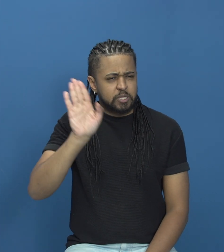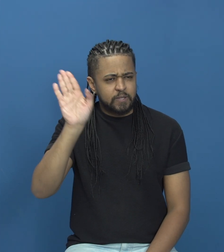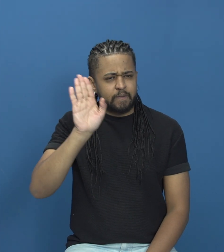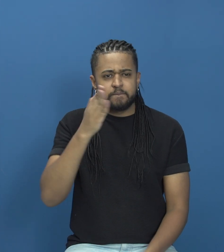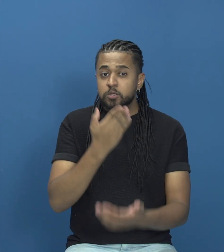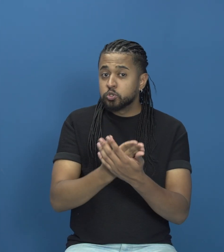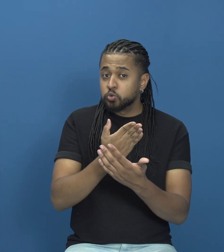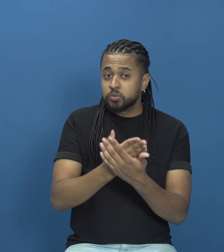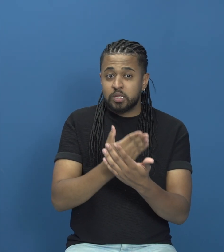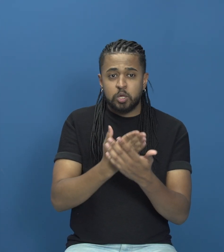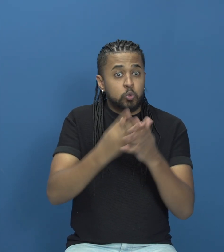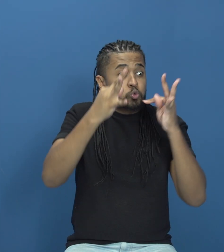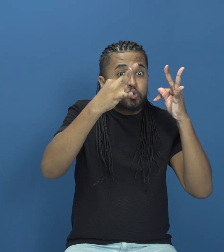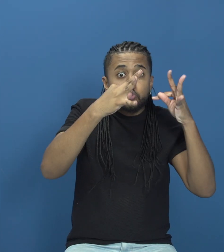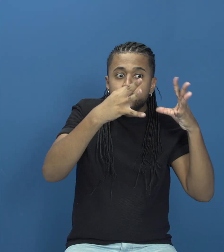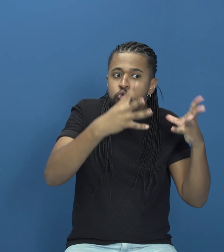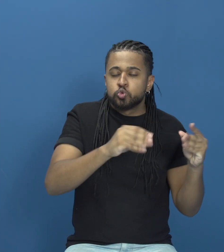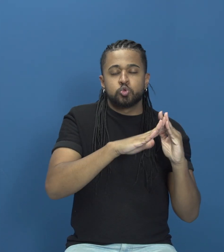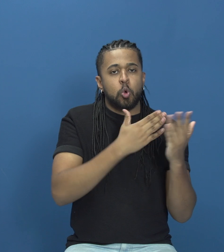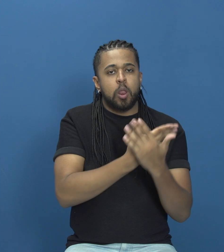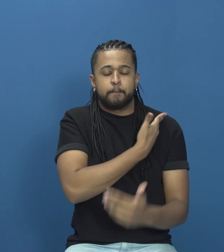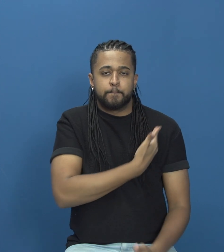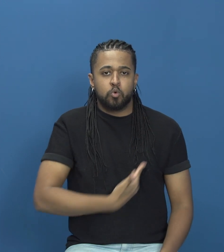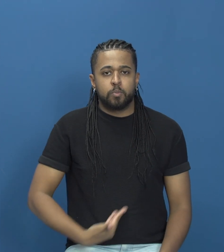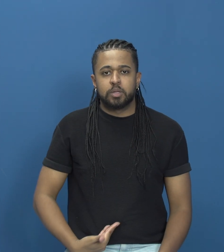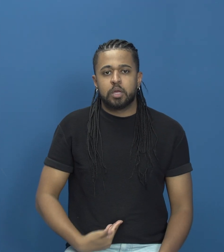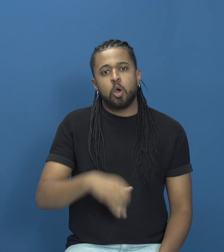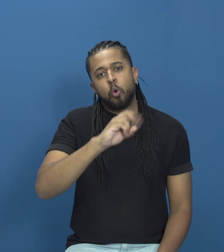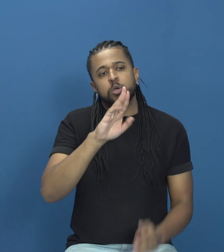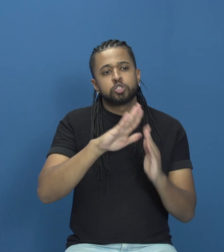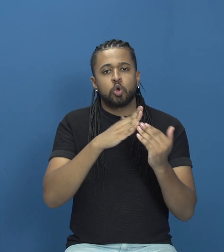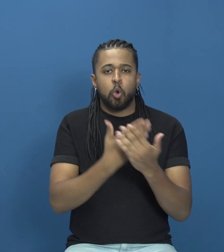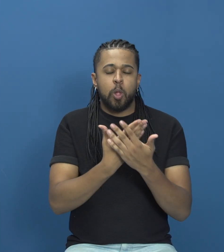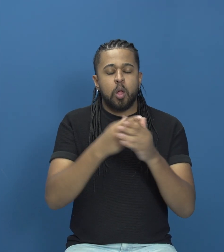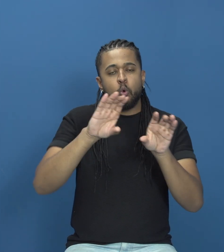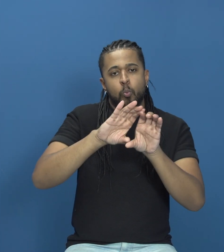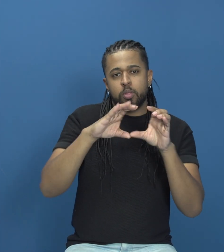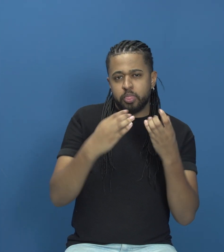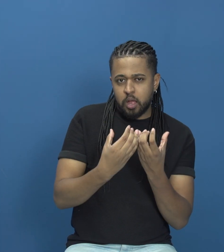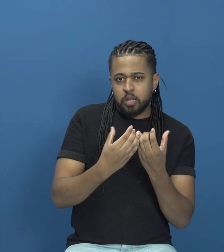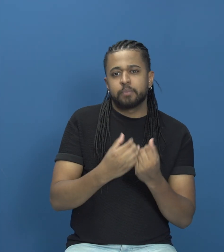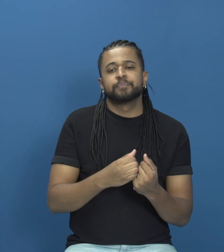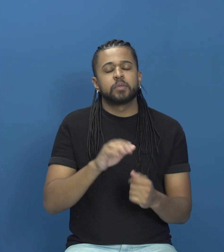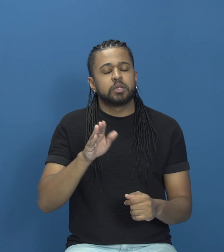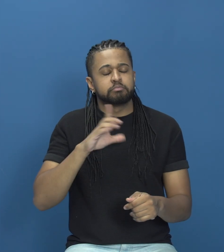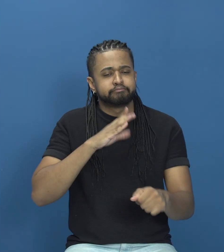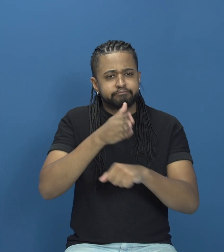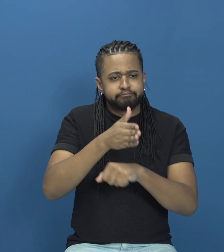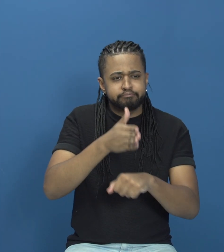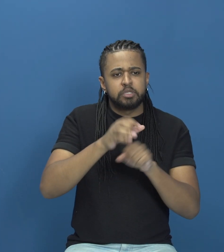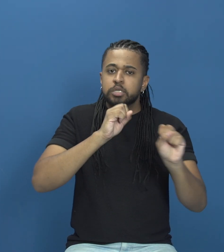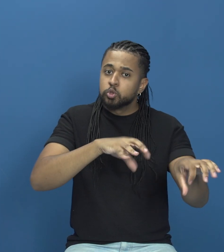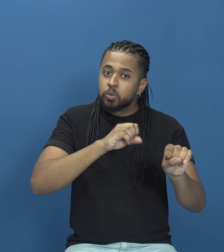Candidatos/candidatas que estudarem integralmente em escola pública ou em escolas comunitárias que atuam no âmbito